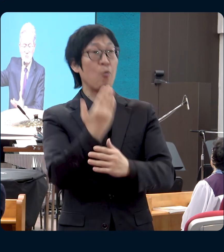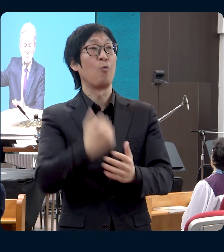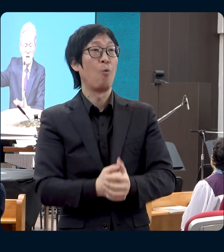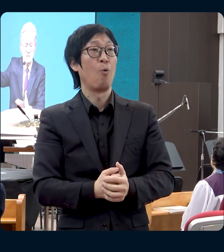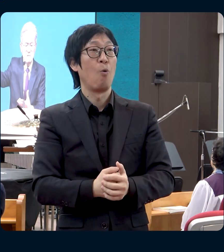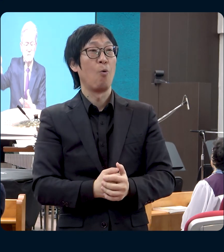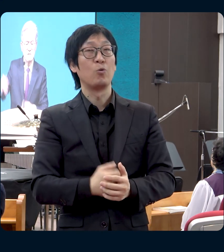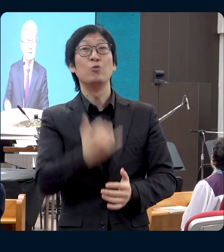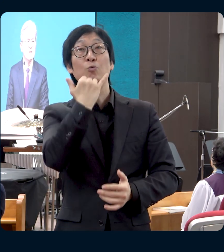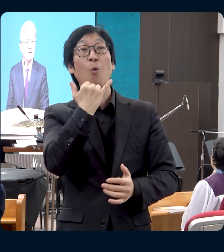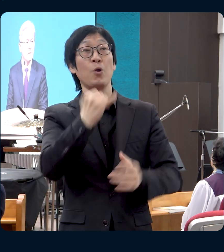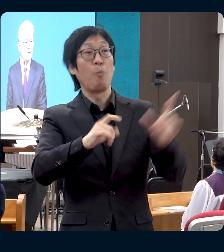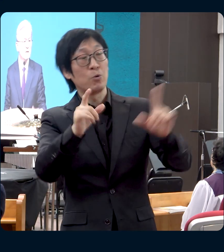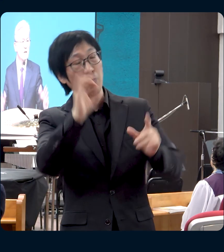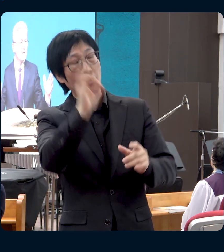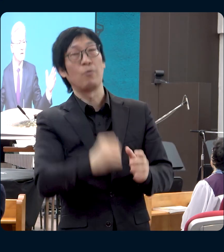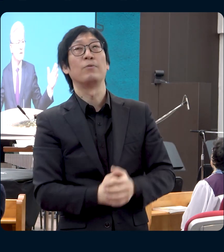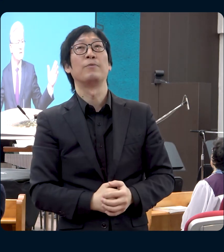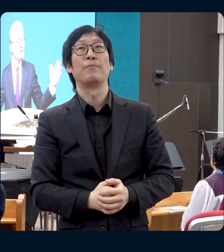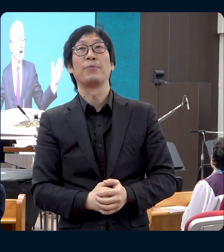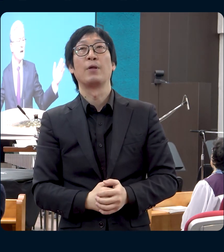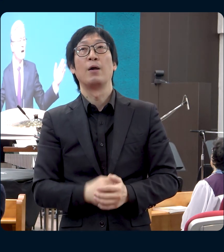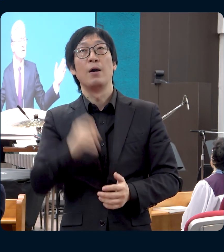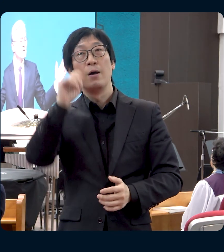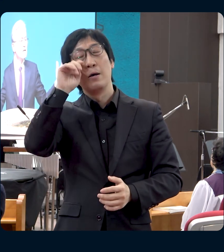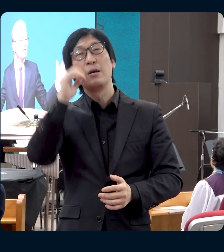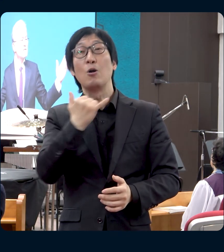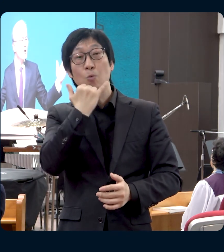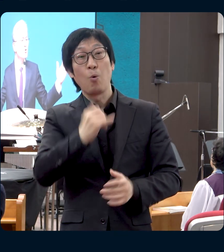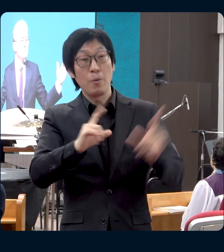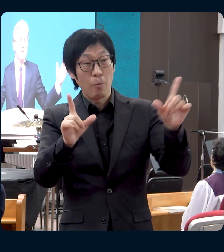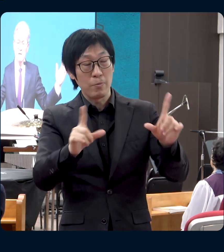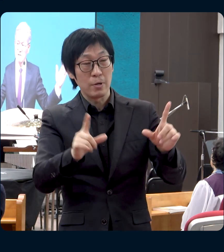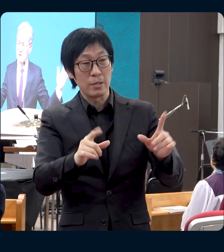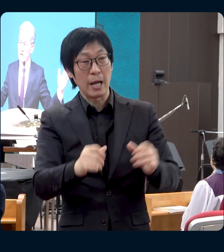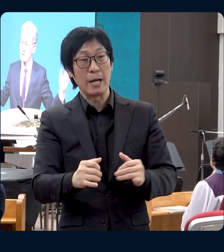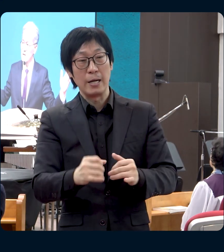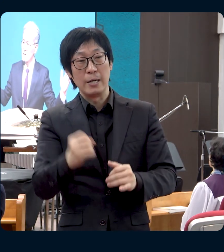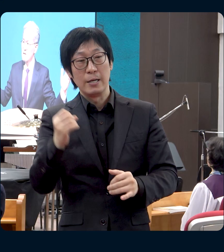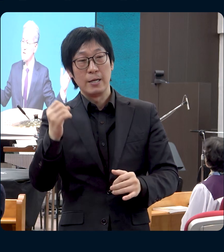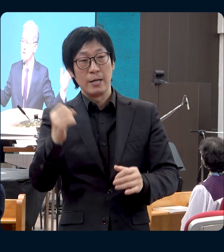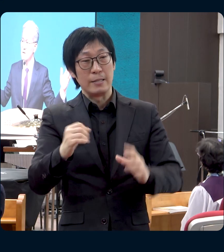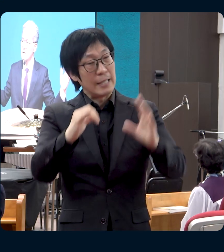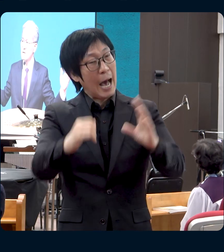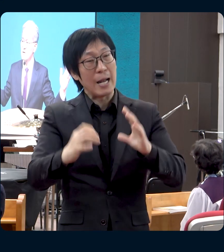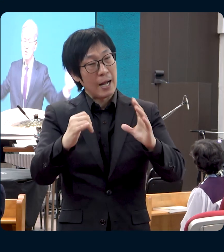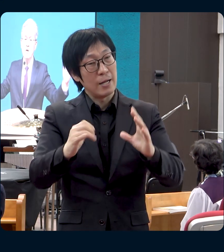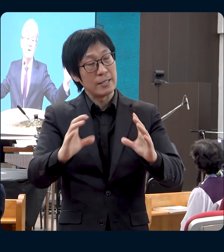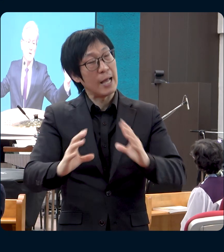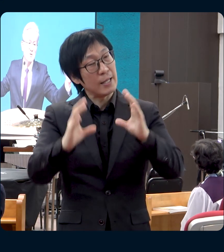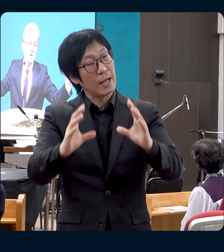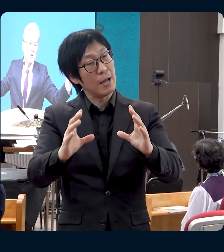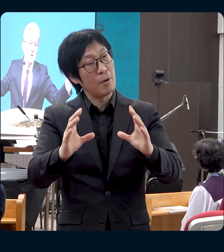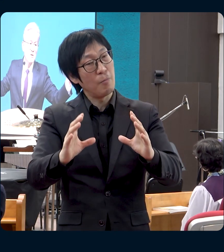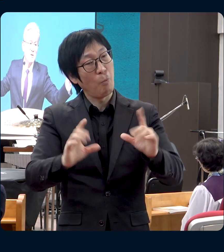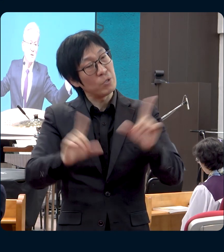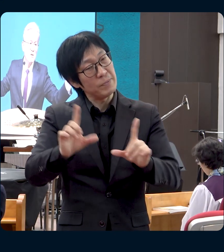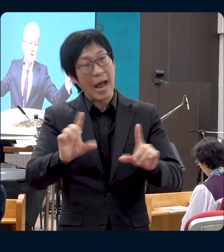방법으로 끌고 나갔던, 그러다 보니까 그 나라가 아니라 그냥 사교 집단 같아. 그런